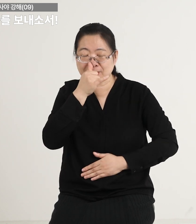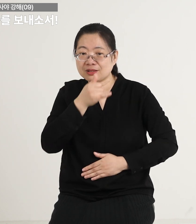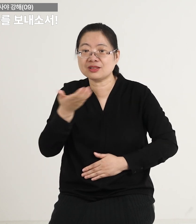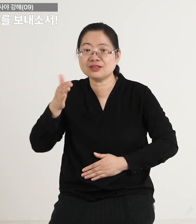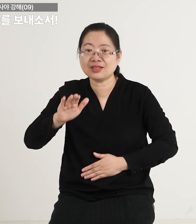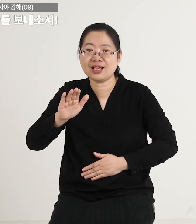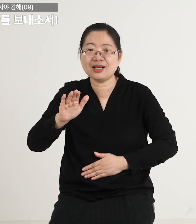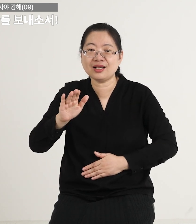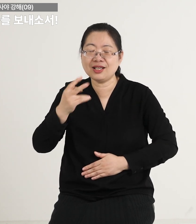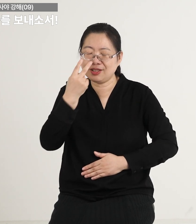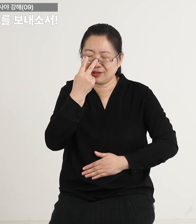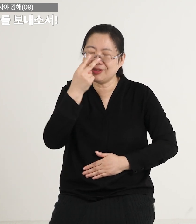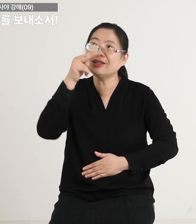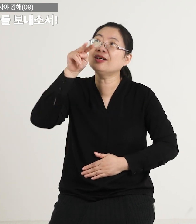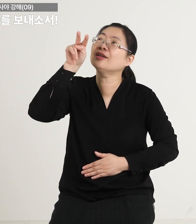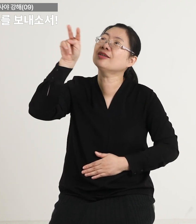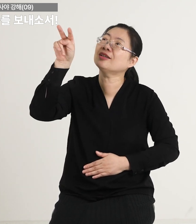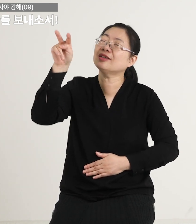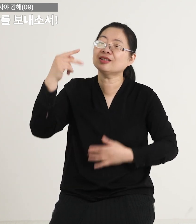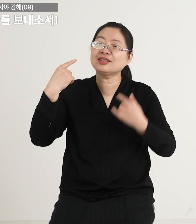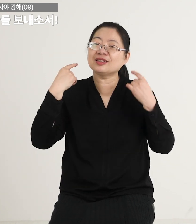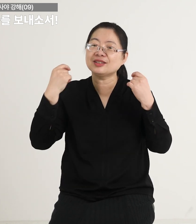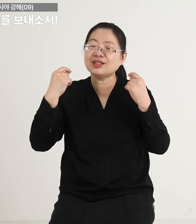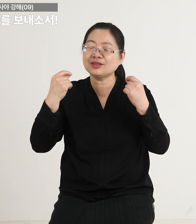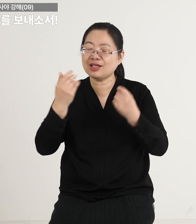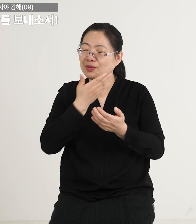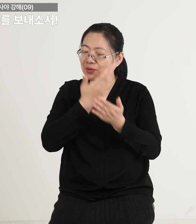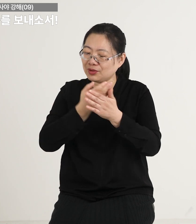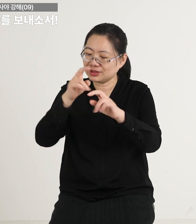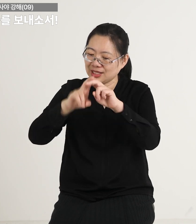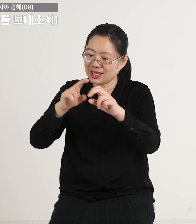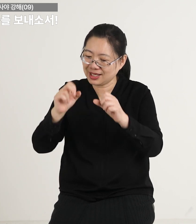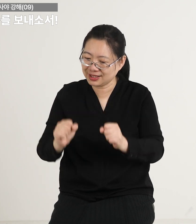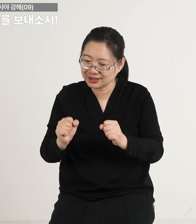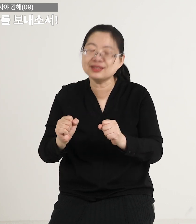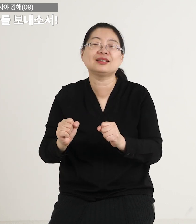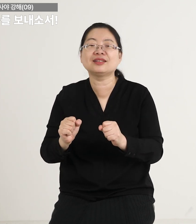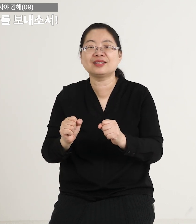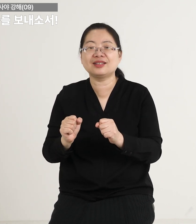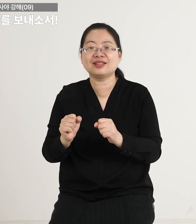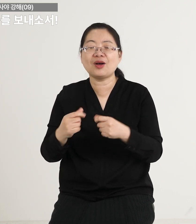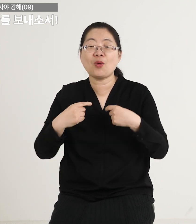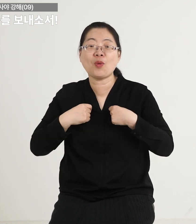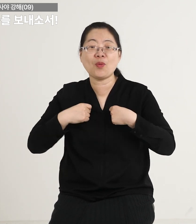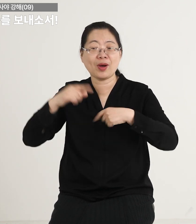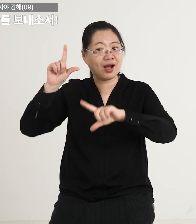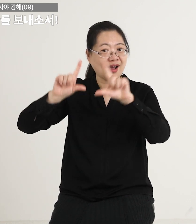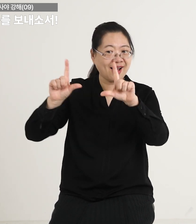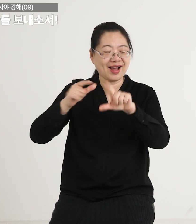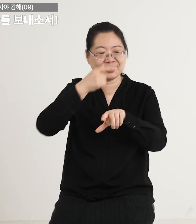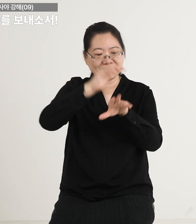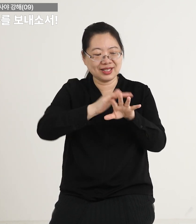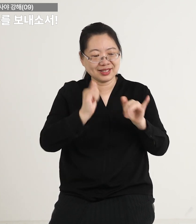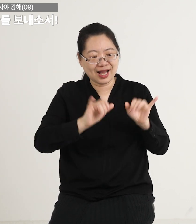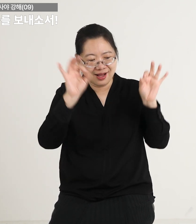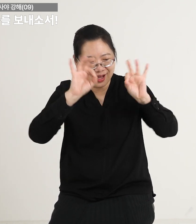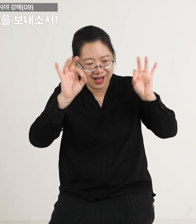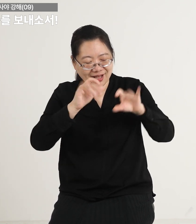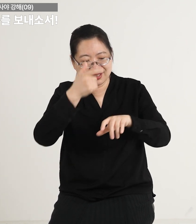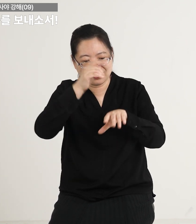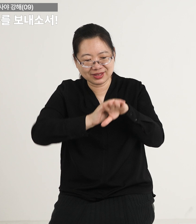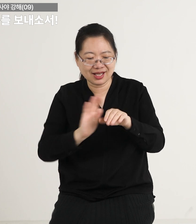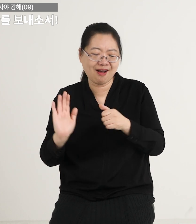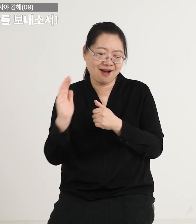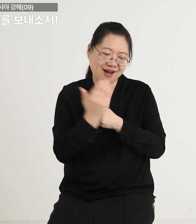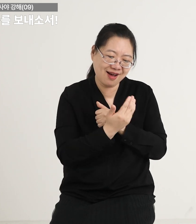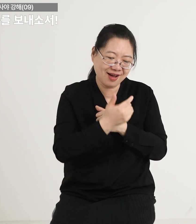위로부터 눈을 들어보면 여전히 그 보좌에 앉으신 옷자락이 예배자를 찾으시고 예배자를 덮으시고